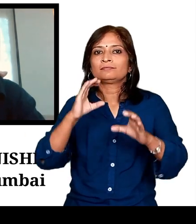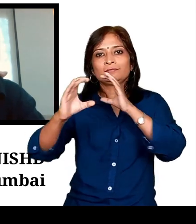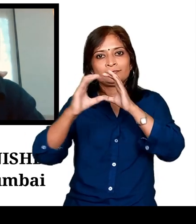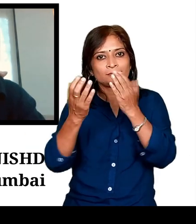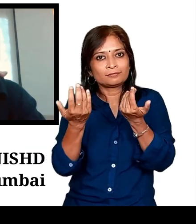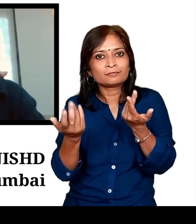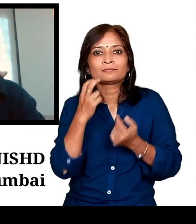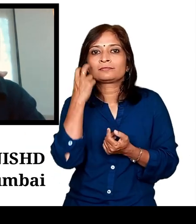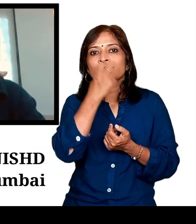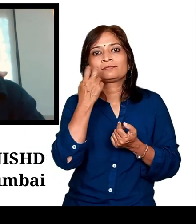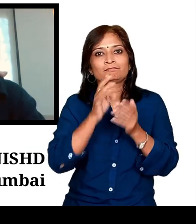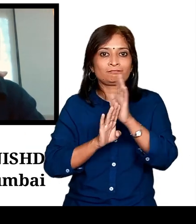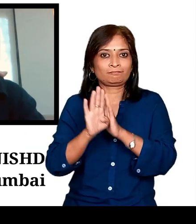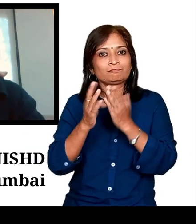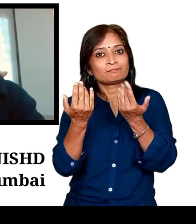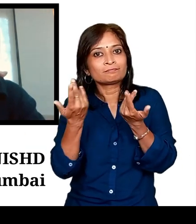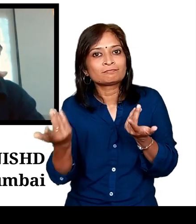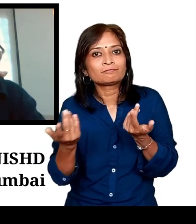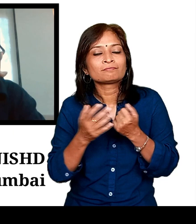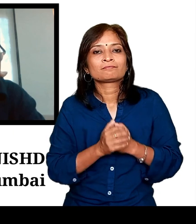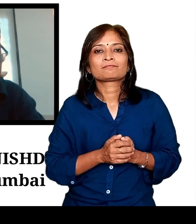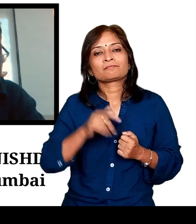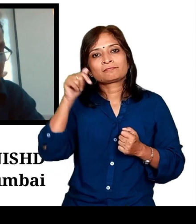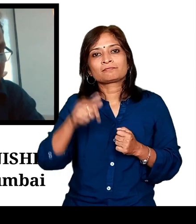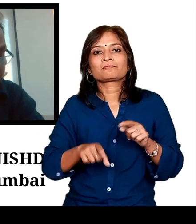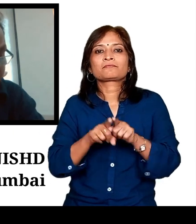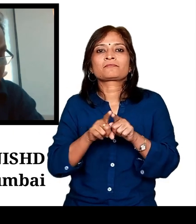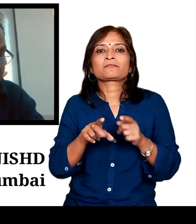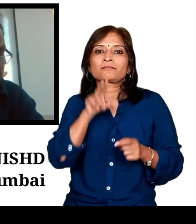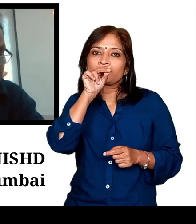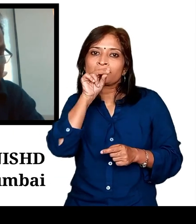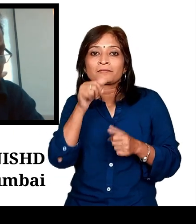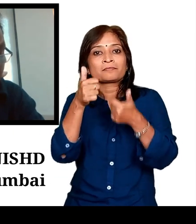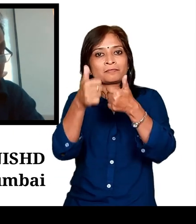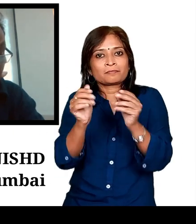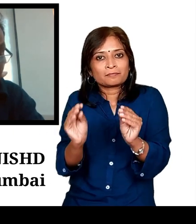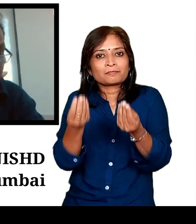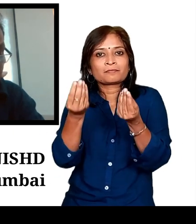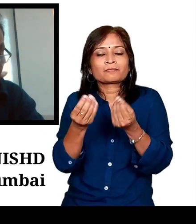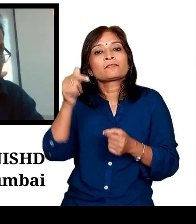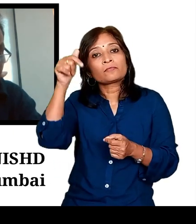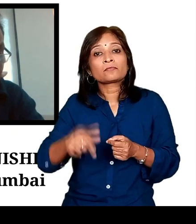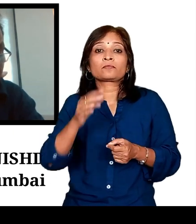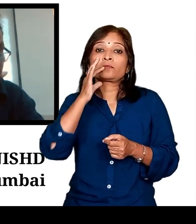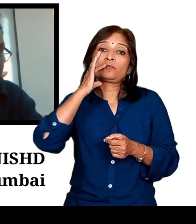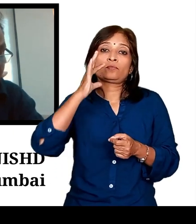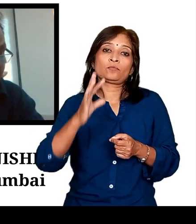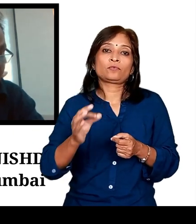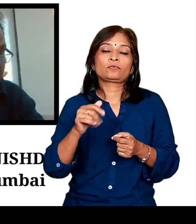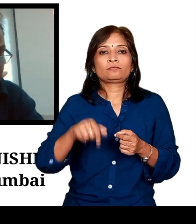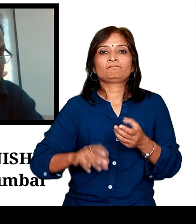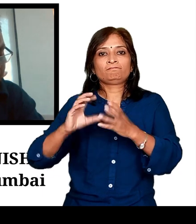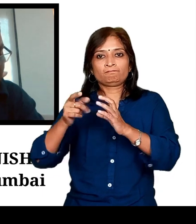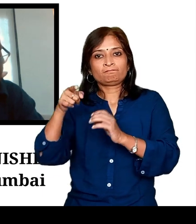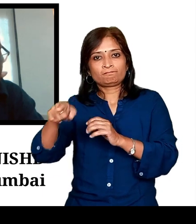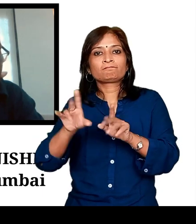आपका स्पीच भी हो सकता है, आर्टिकुलेशन भी ठीक से हो सकता है. तो एक बहुत महत्वपूर्ण इंस्ट्रूमेंट